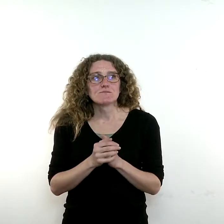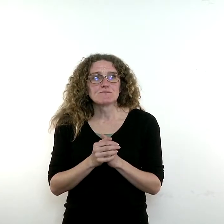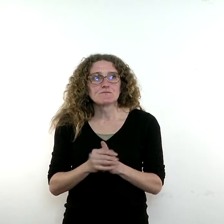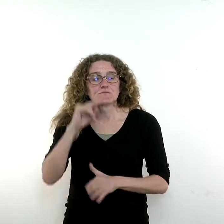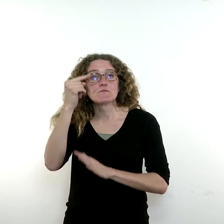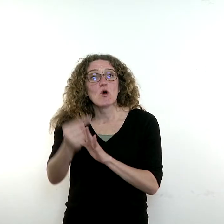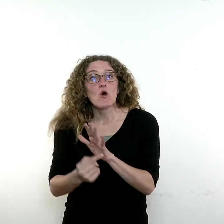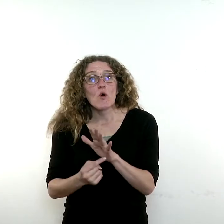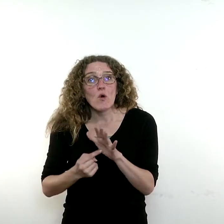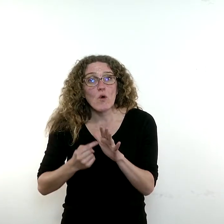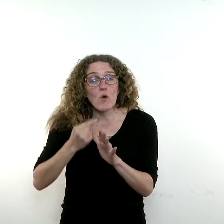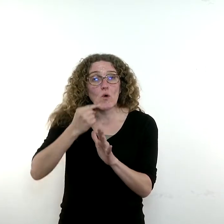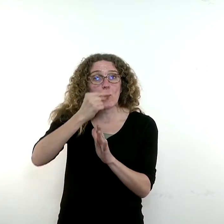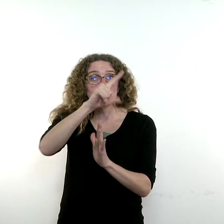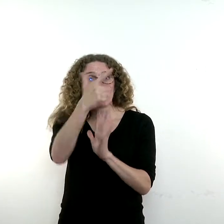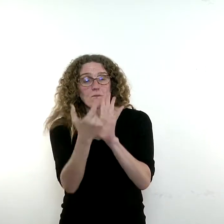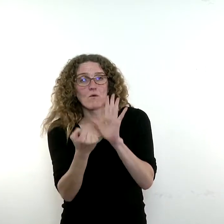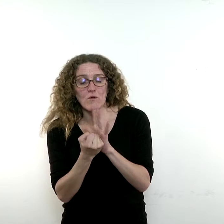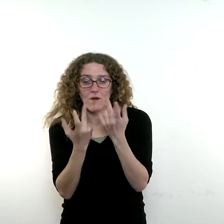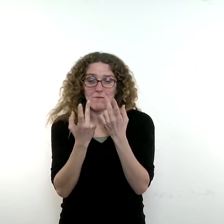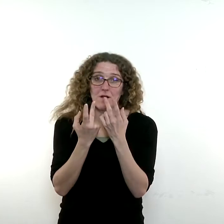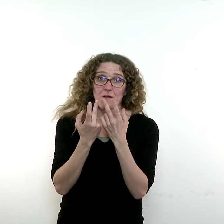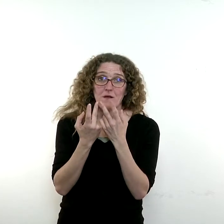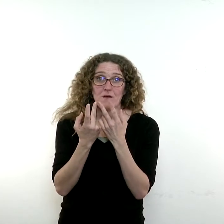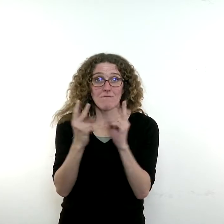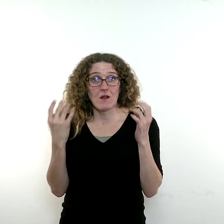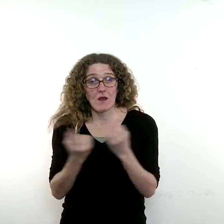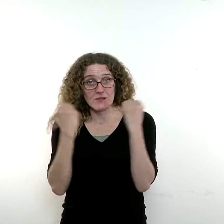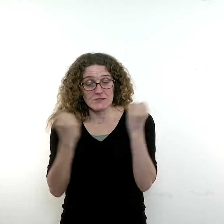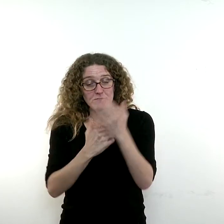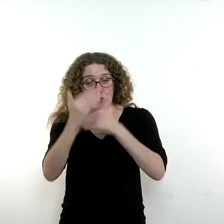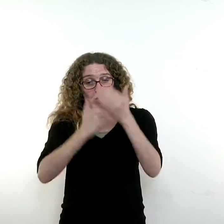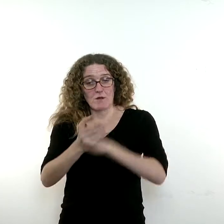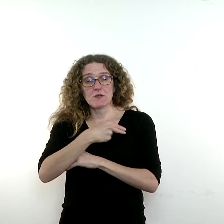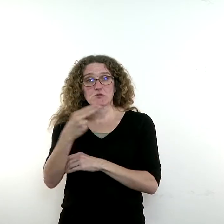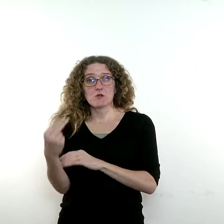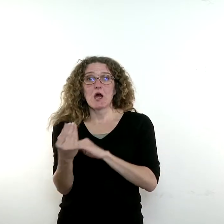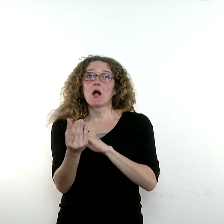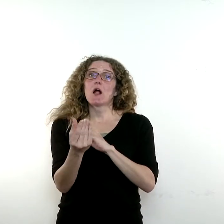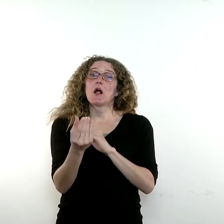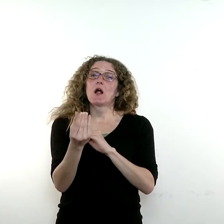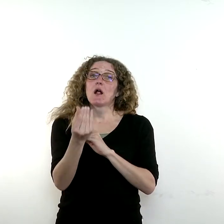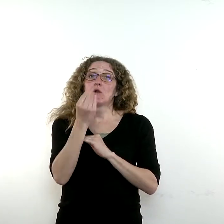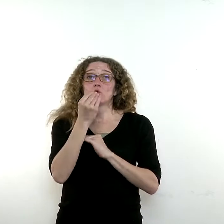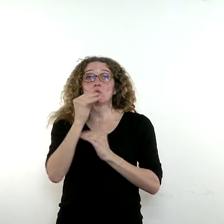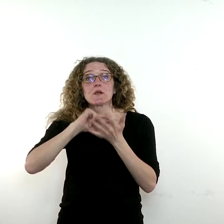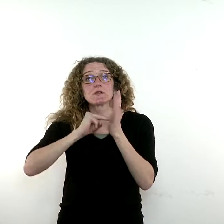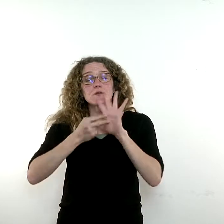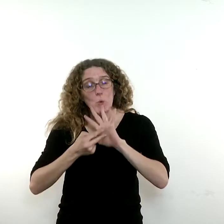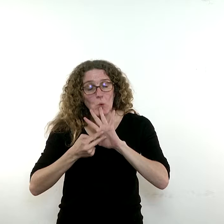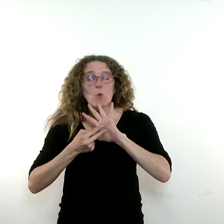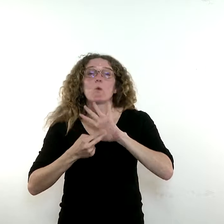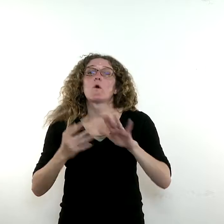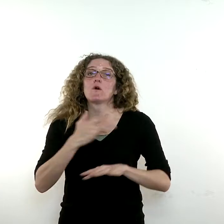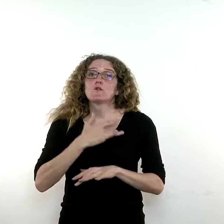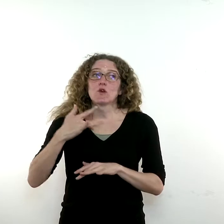du label Ville Active du programme national Nutrition Santé de l'Agence régionale de santé Occitanie, qui demande des